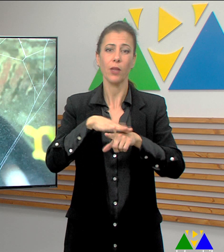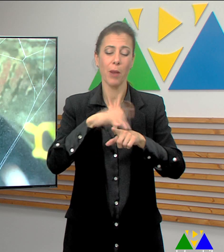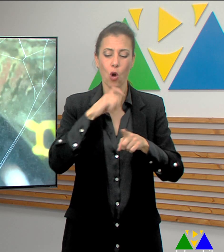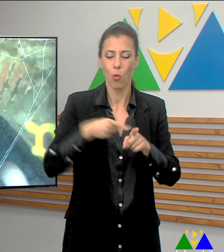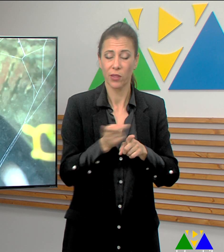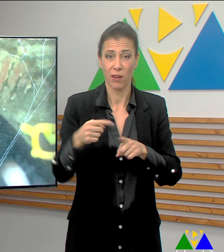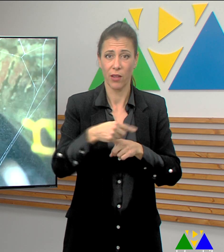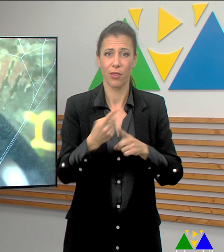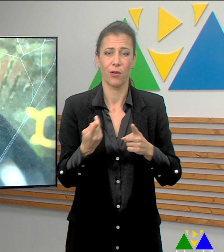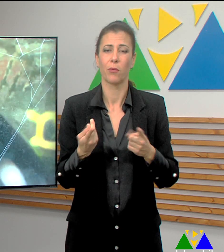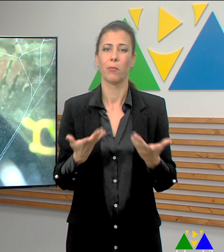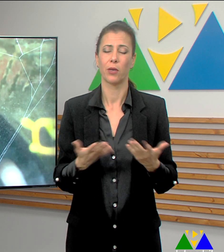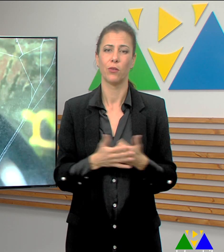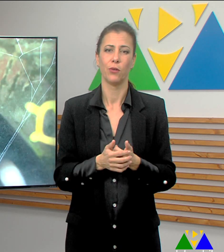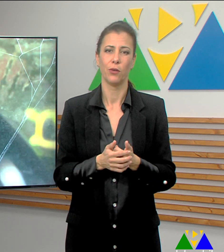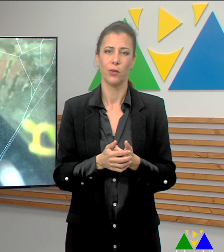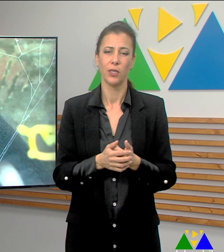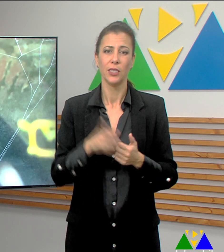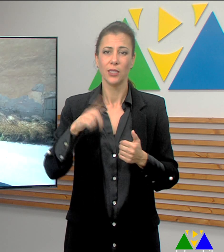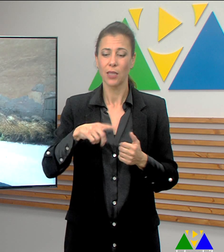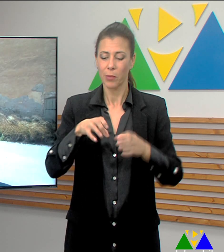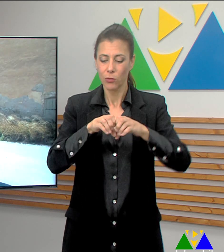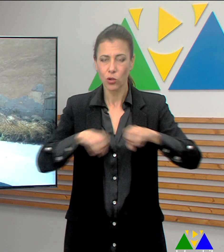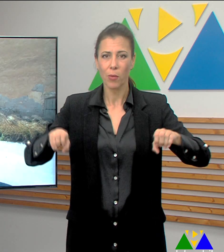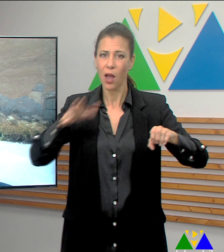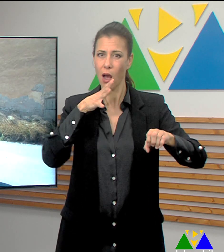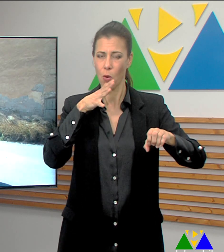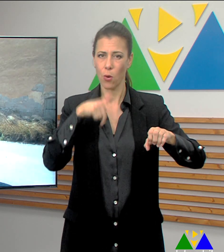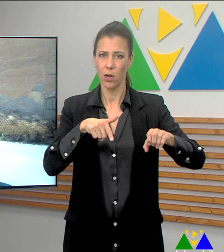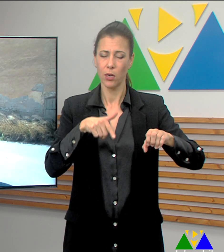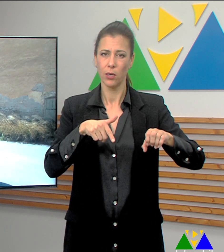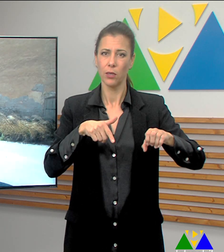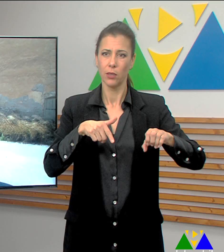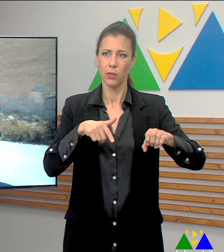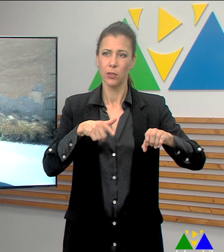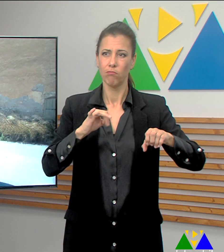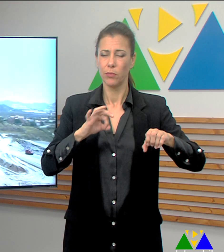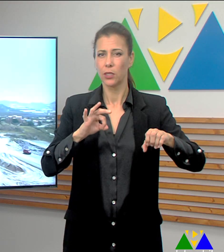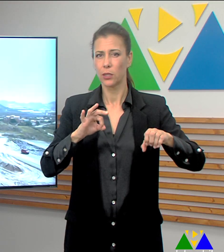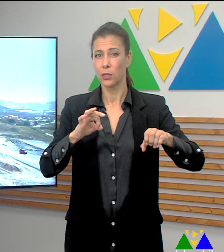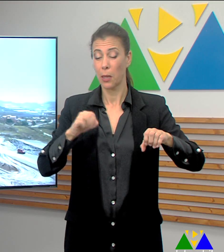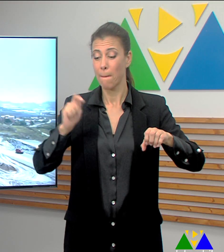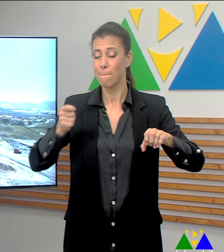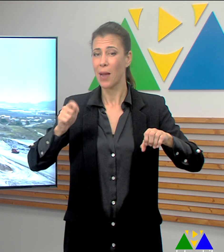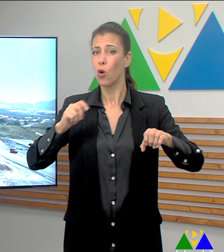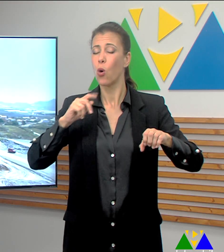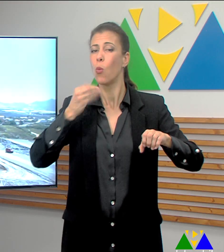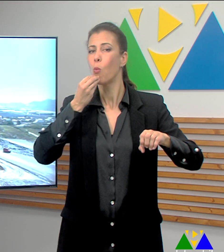¿no? Y la toma de agua la tomó en Monfoto, el pago ese de